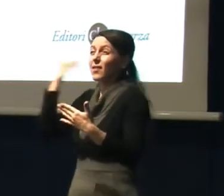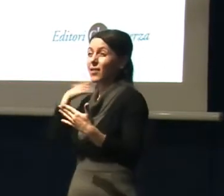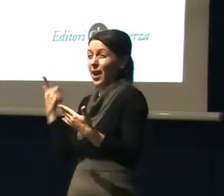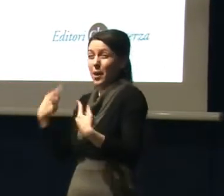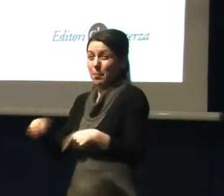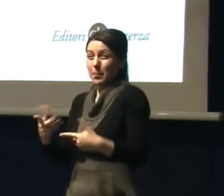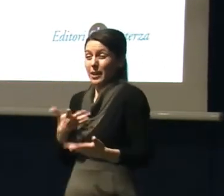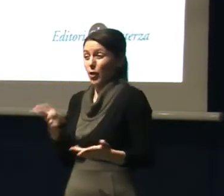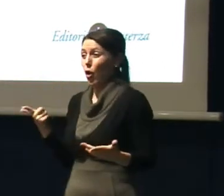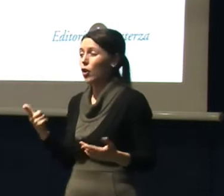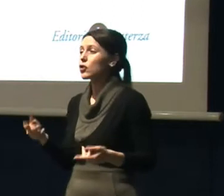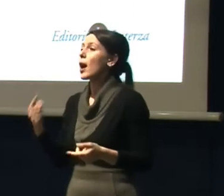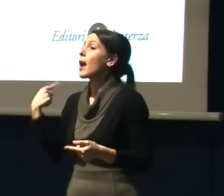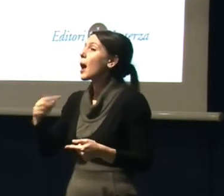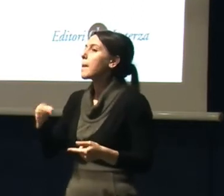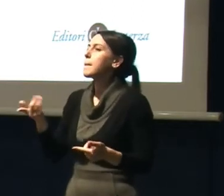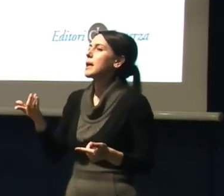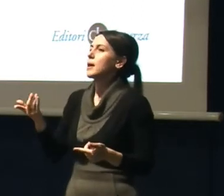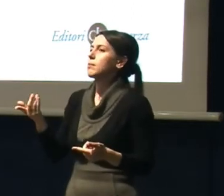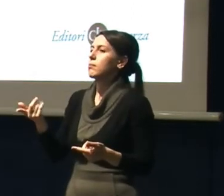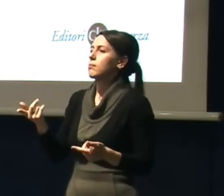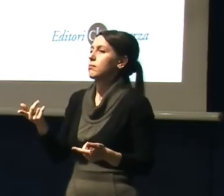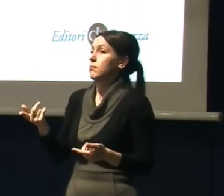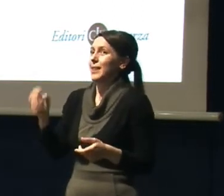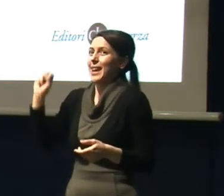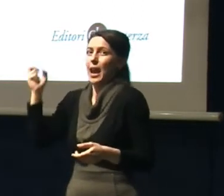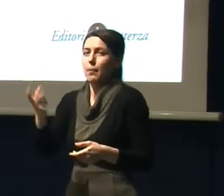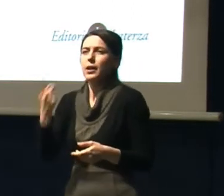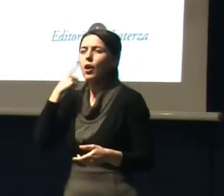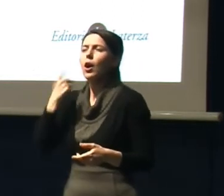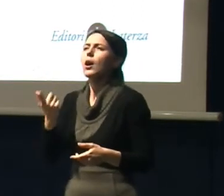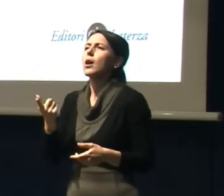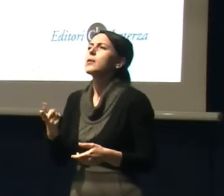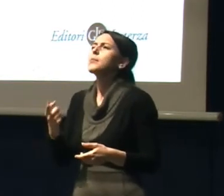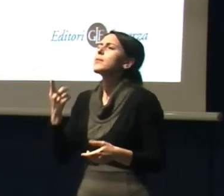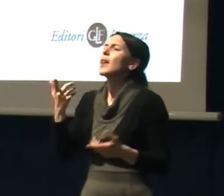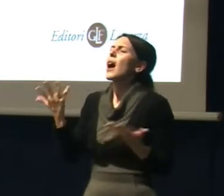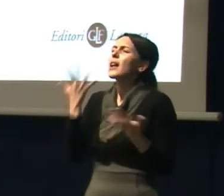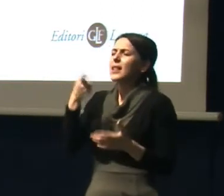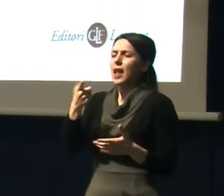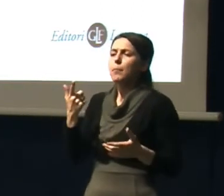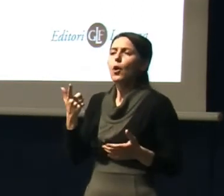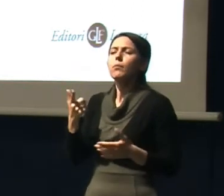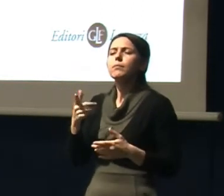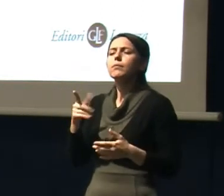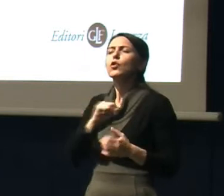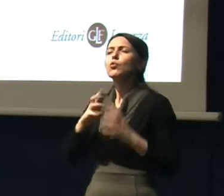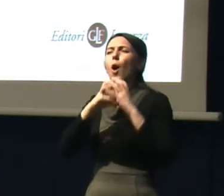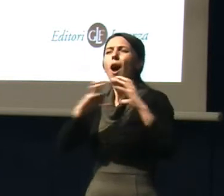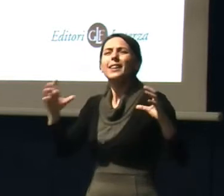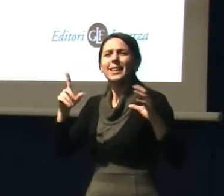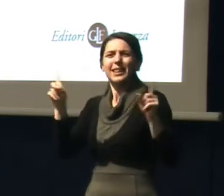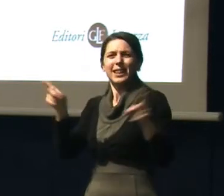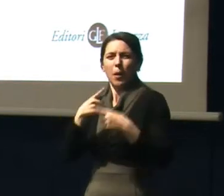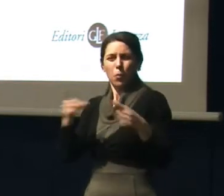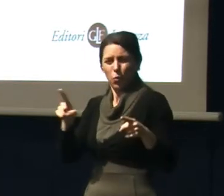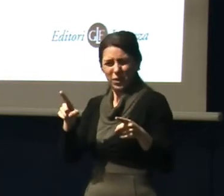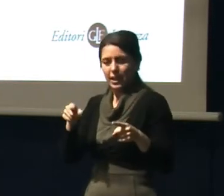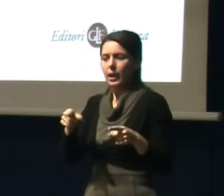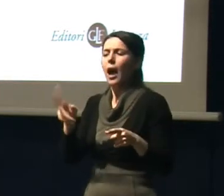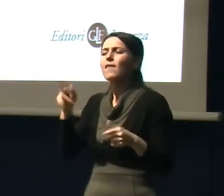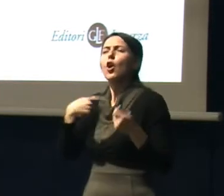stato rapidissimo le cose sono andate molto veloci mentre l'industria discografica questo tipo di rivoluzione avvenuta prima che da noi con i libri prima che con i libri